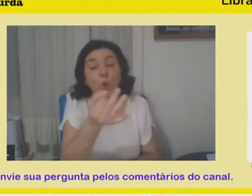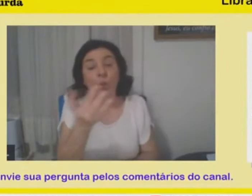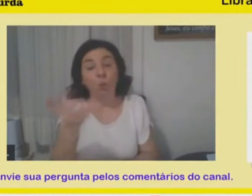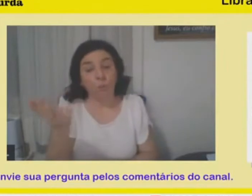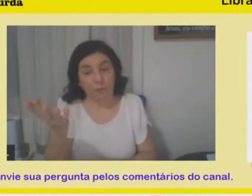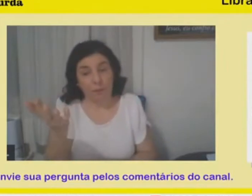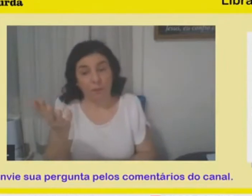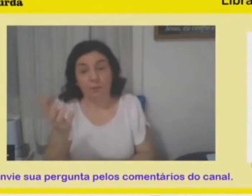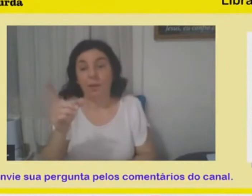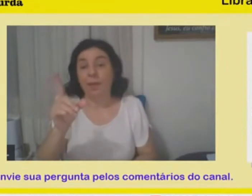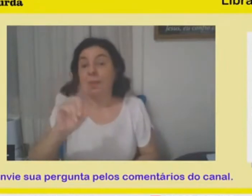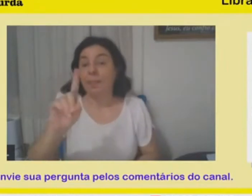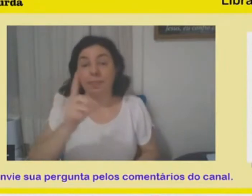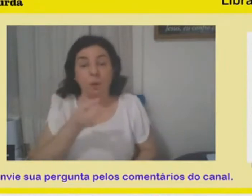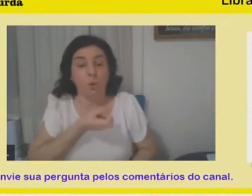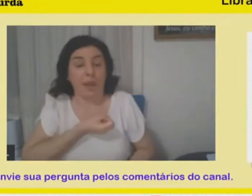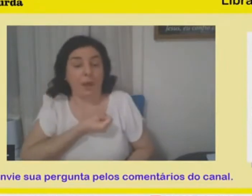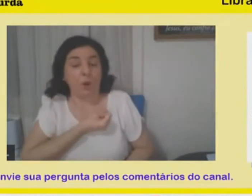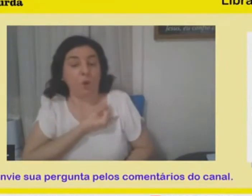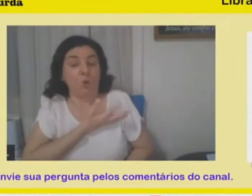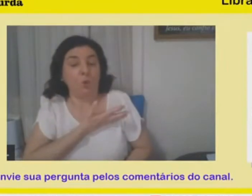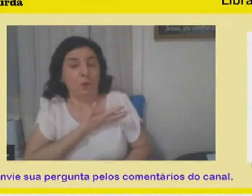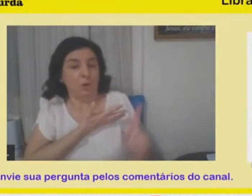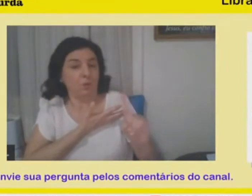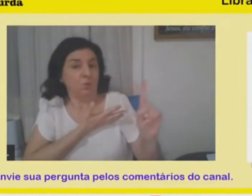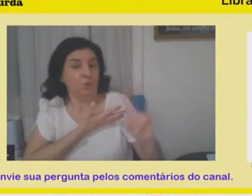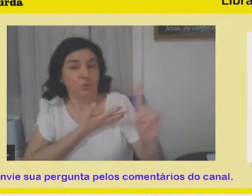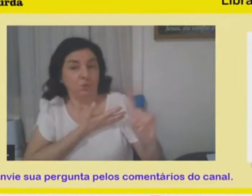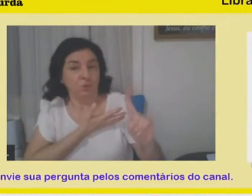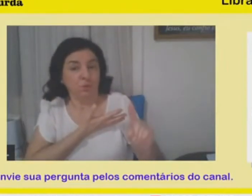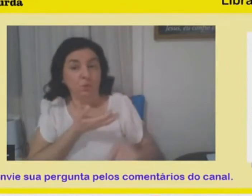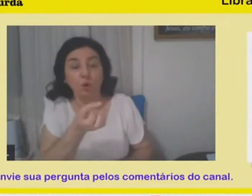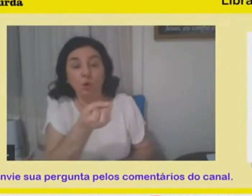Esse aqui é sobre os números.